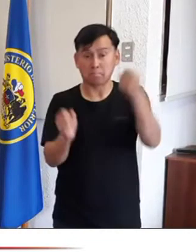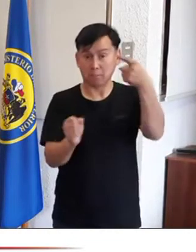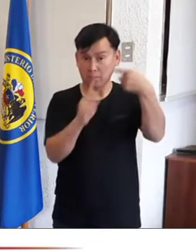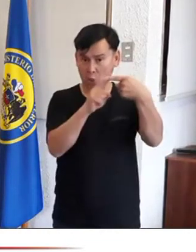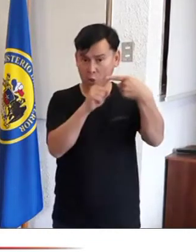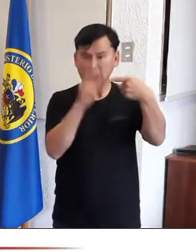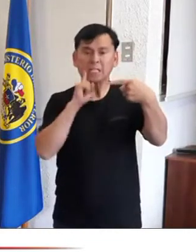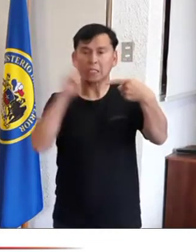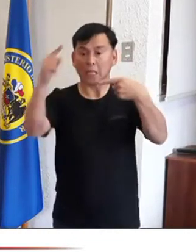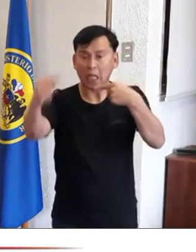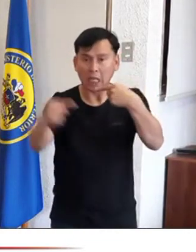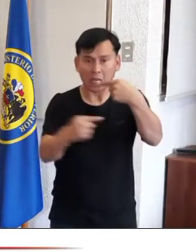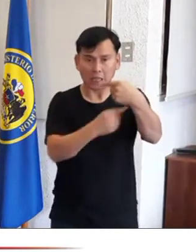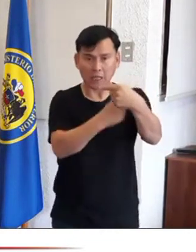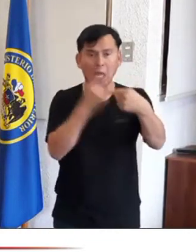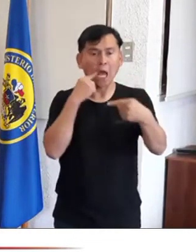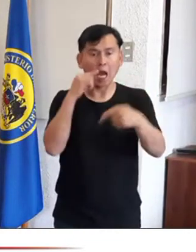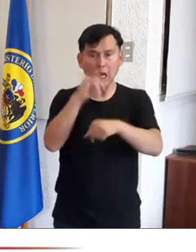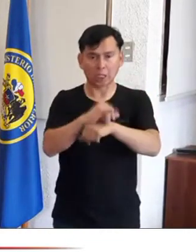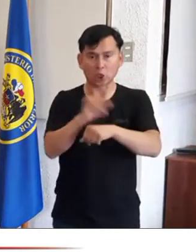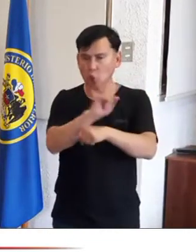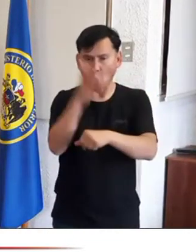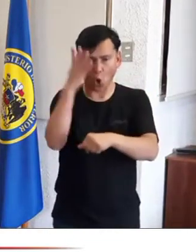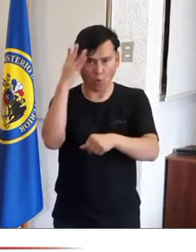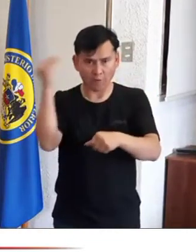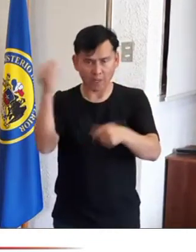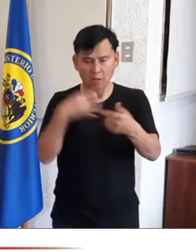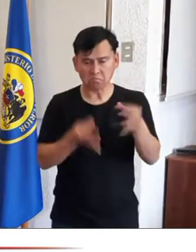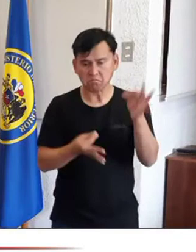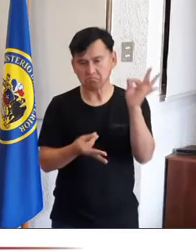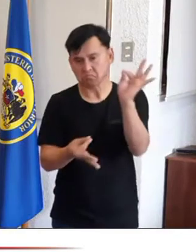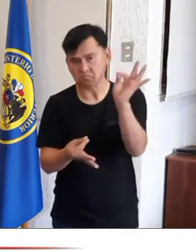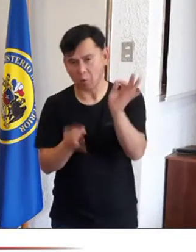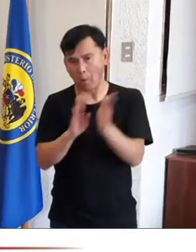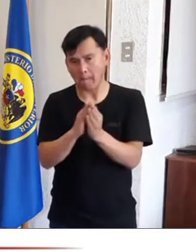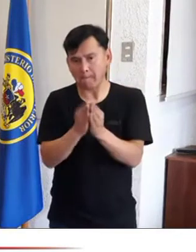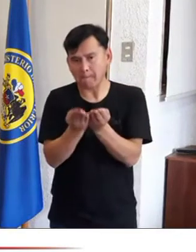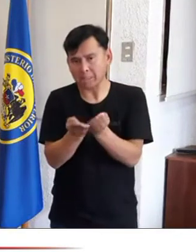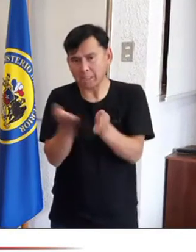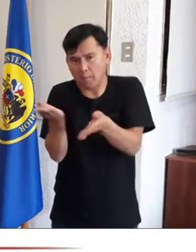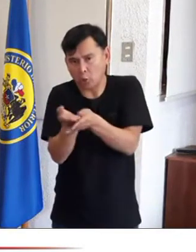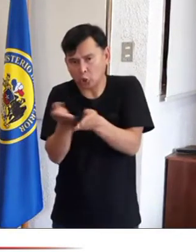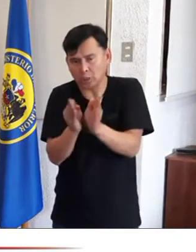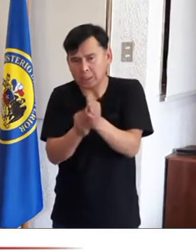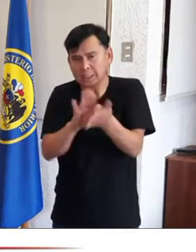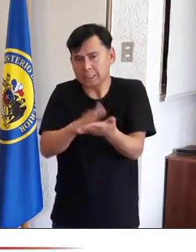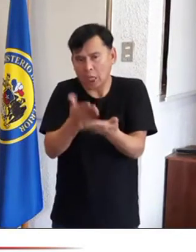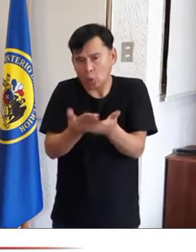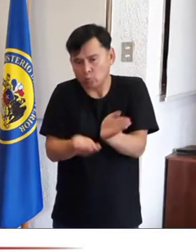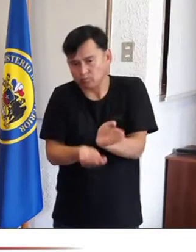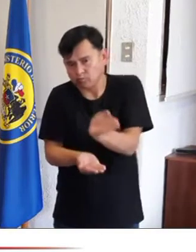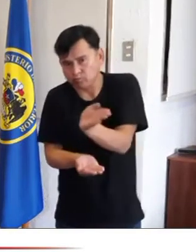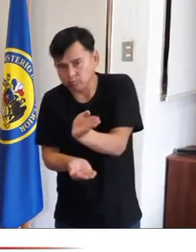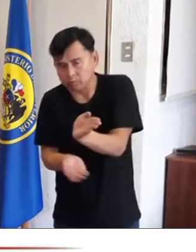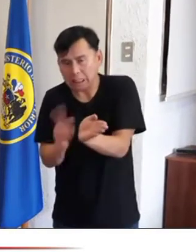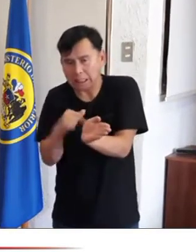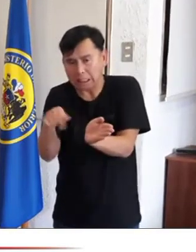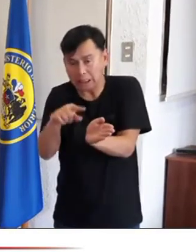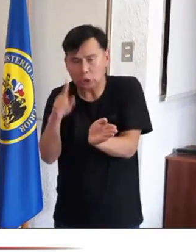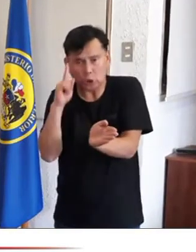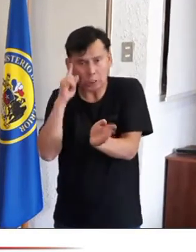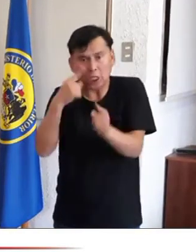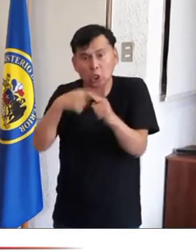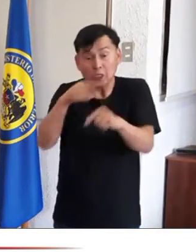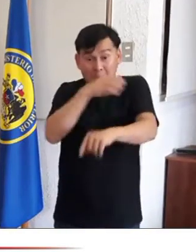quienes ingresen a la región, no olvidar que deben presentar su pasaporte sanitario. Todos los connacionales